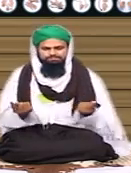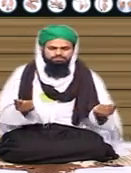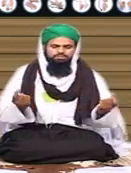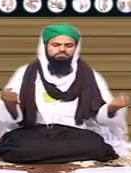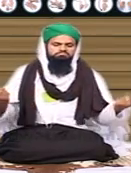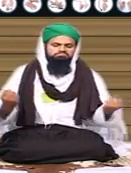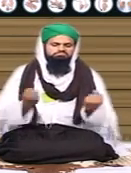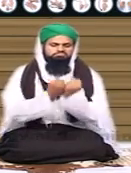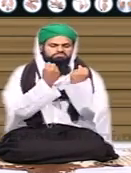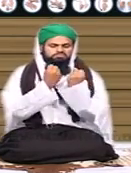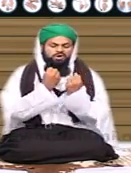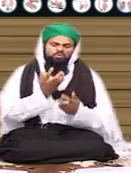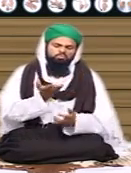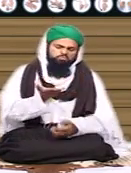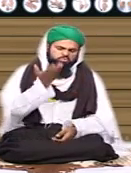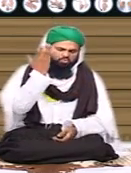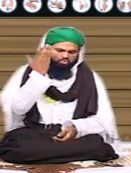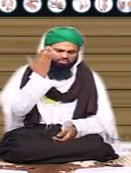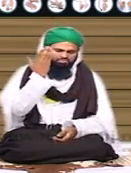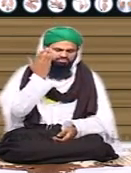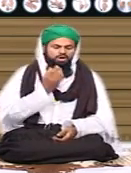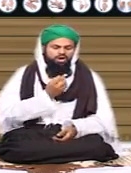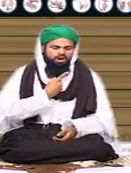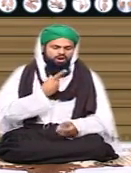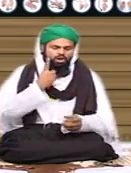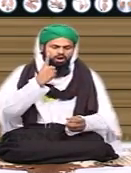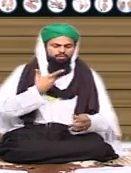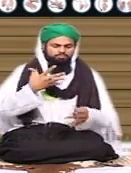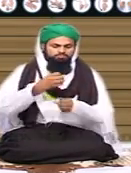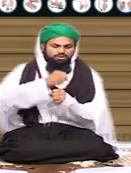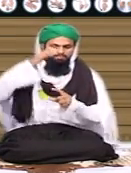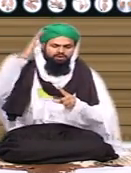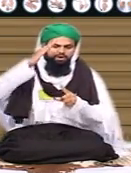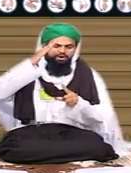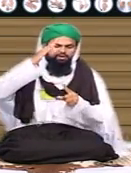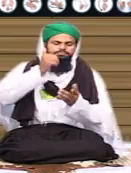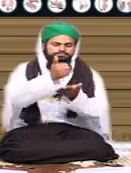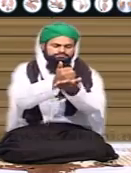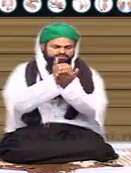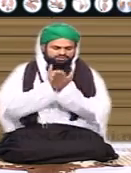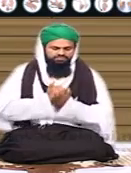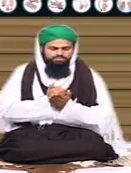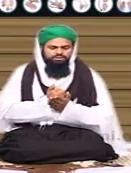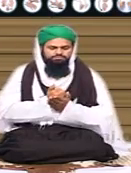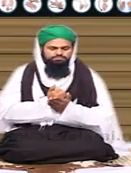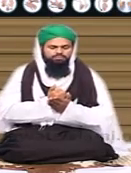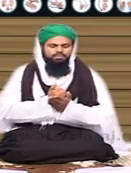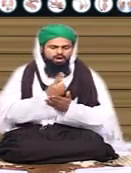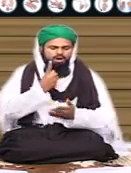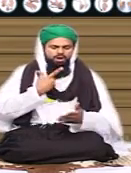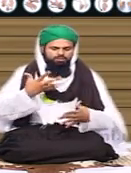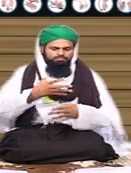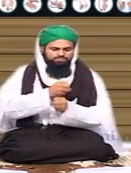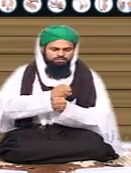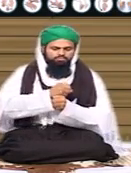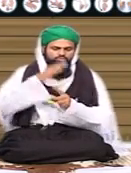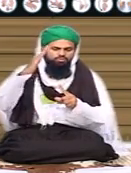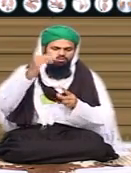اور بدقسمتی سے آج کل چغلی بہت عام ہے. اللہ تعالیٰ ہمارے حال پر رحم فرمائے. بس اتنا ہی ہے کہ اللہ رحم فرمائے،